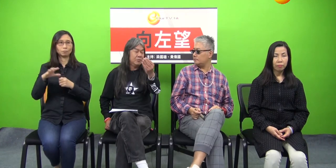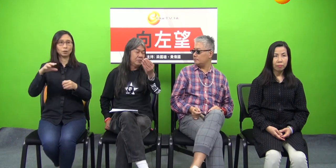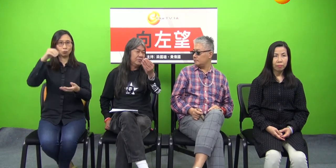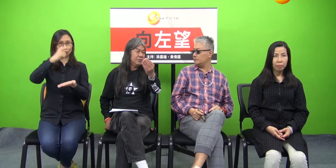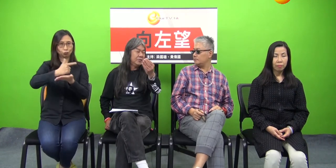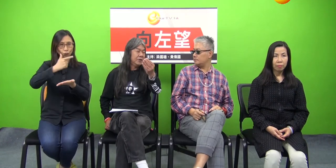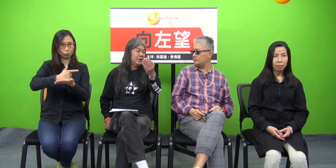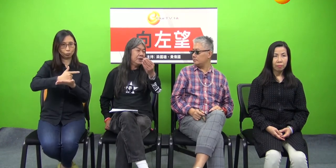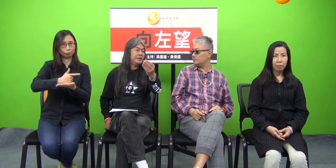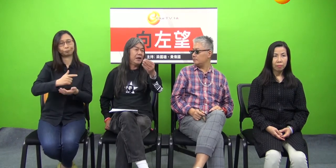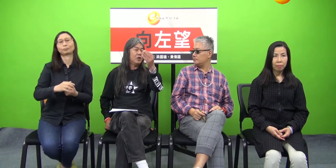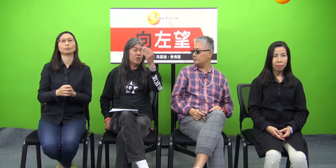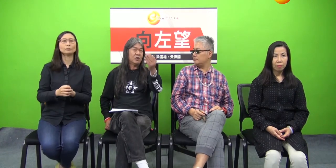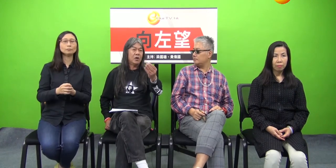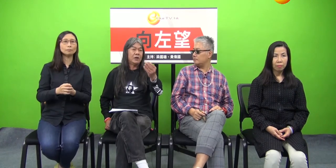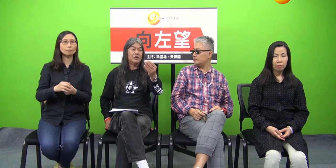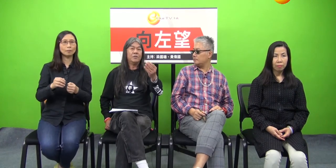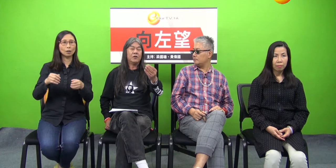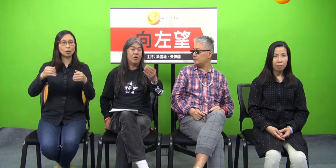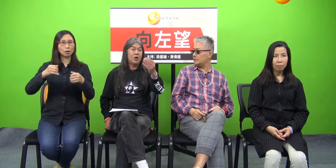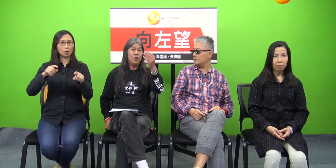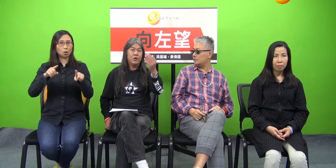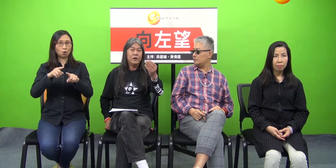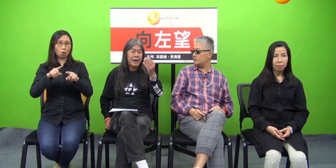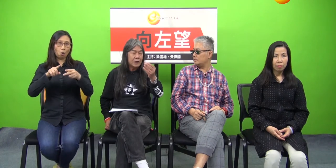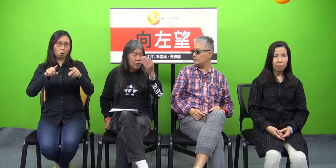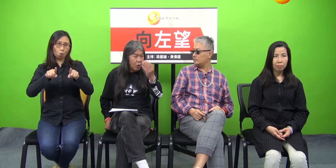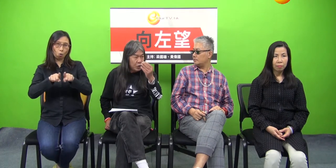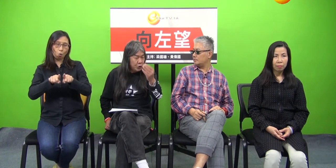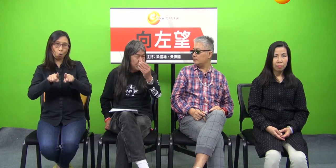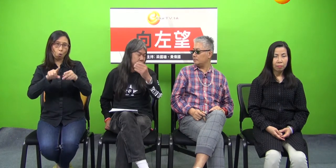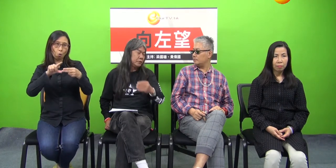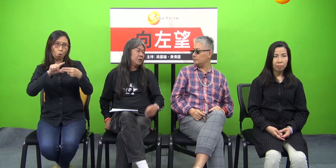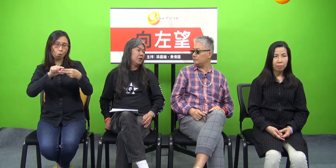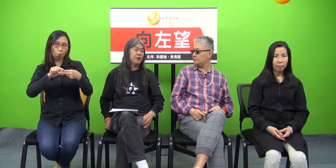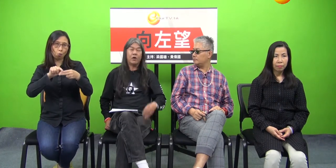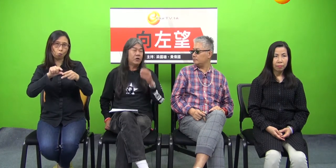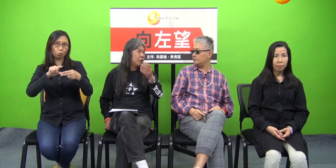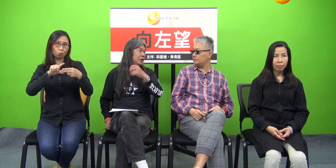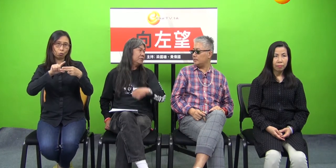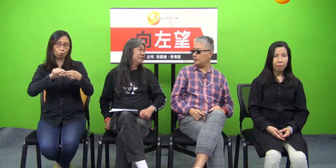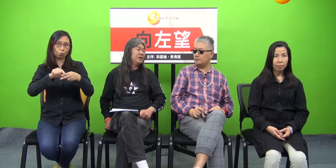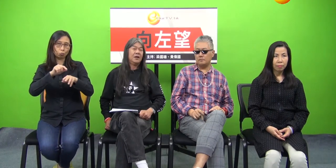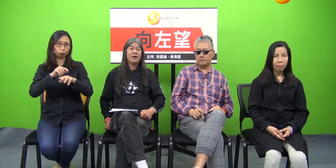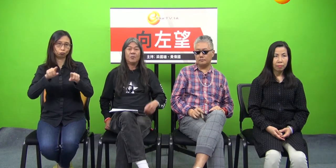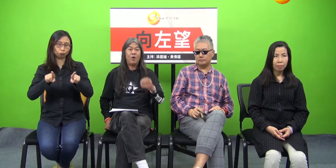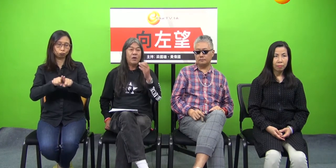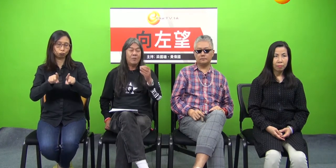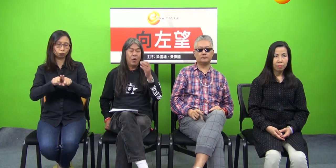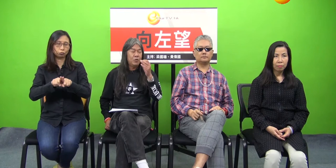心。即係一個共同綱領裏面講個權力來源嗰度，你改咗嘛？